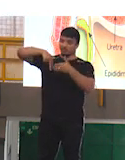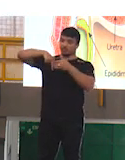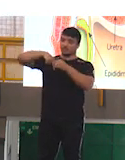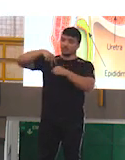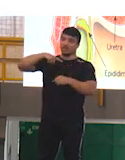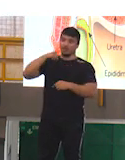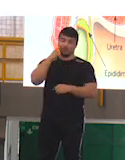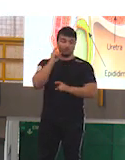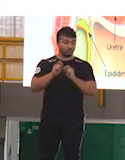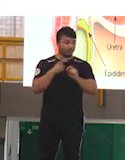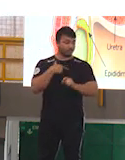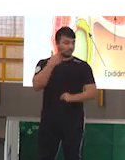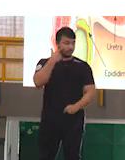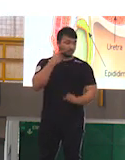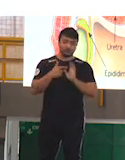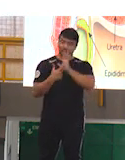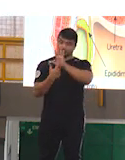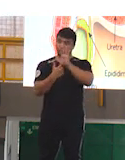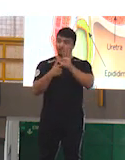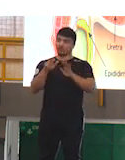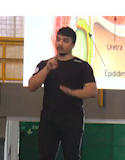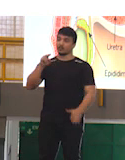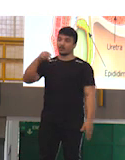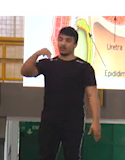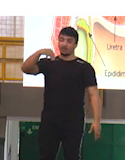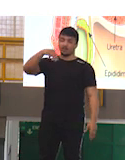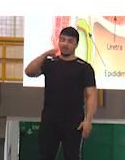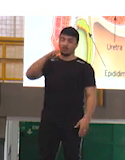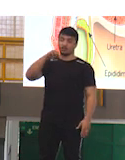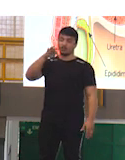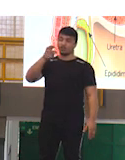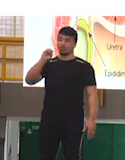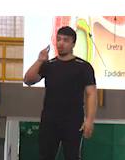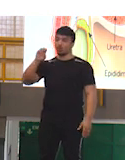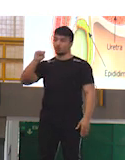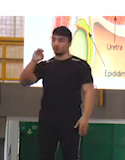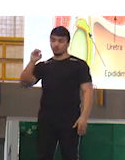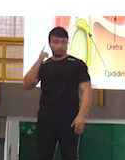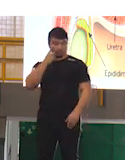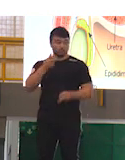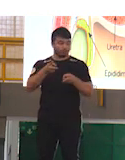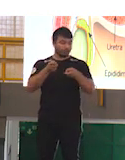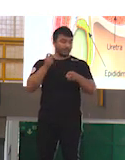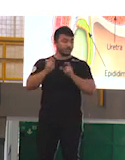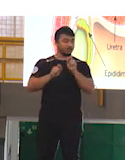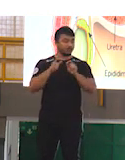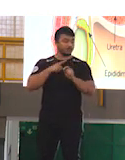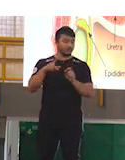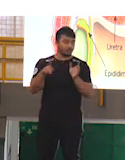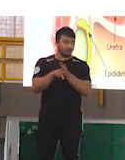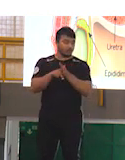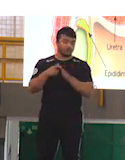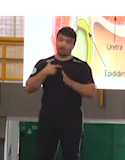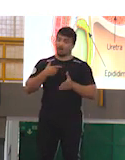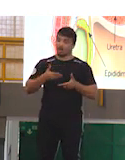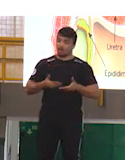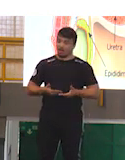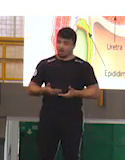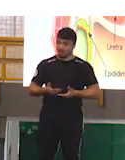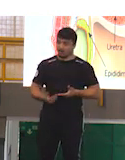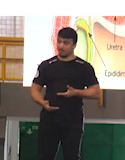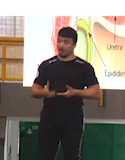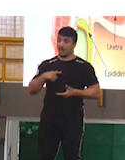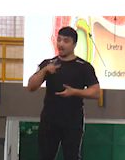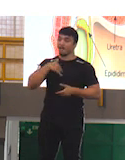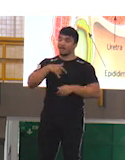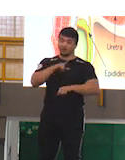linha medial, tá certo? É o chamado hemitorso, onde você vai observar tanto o trato do sistema